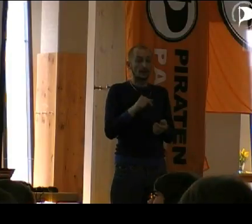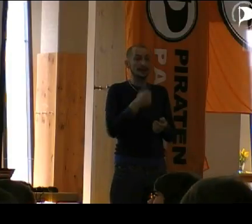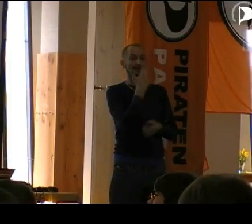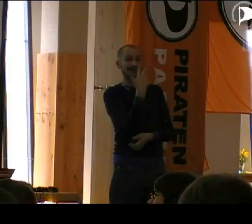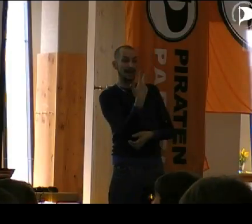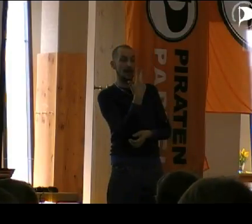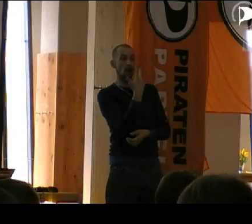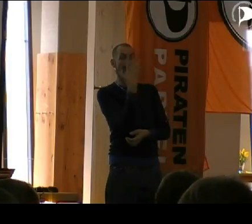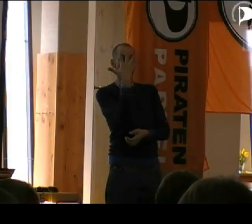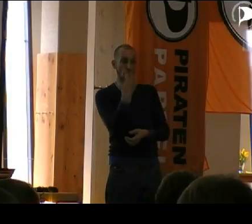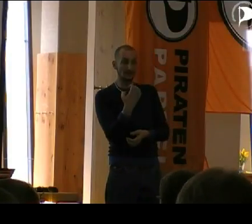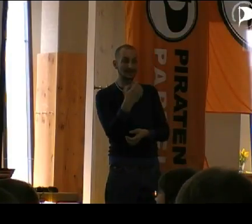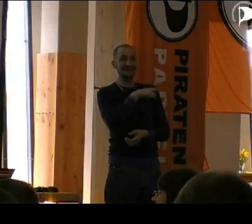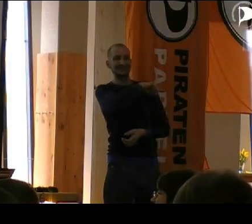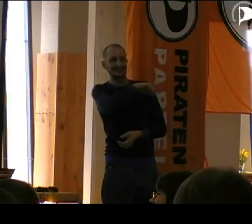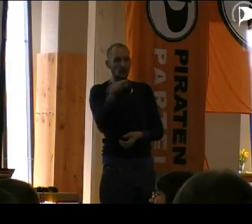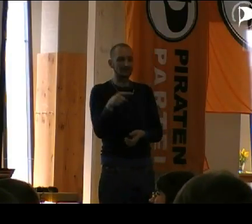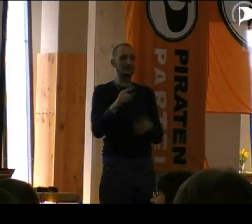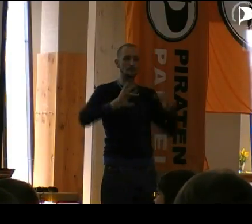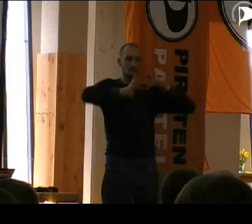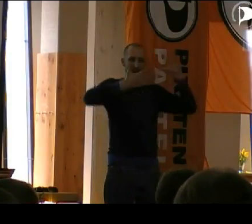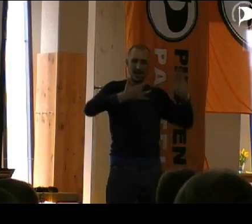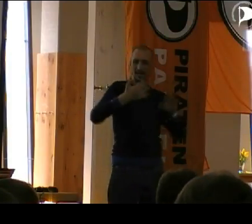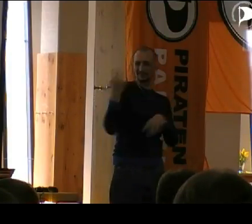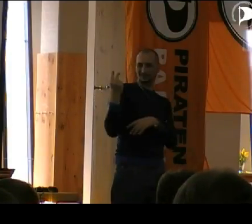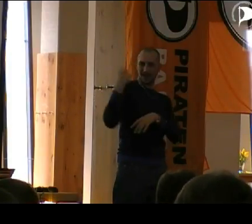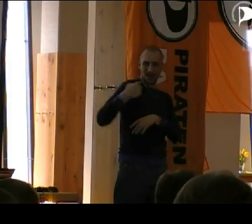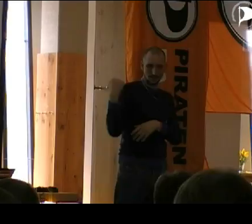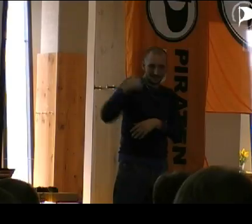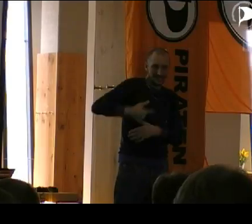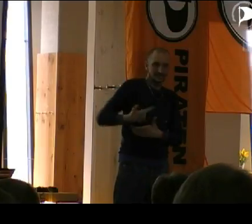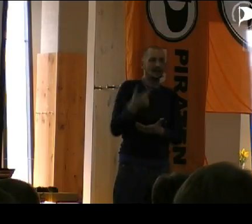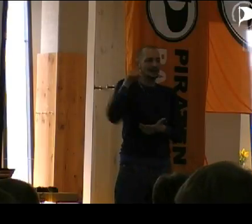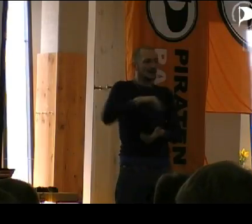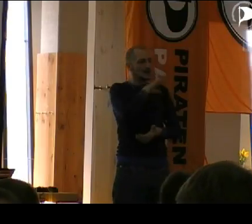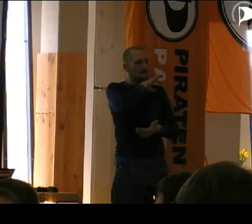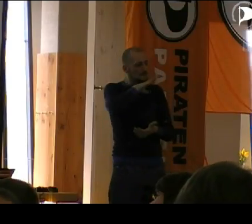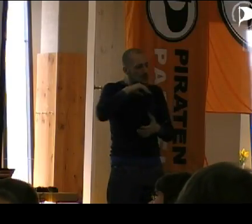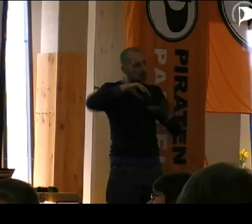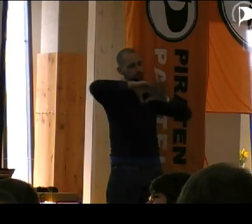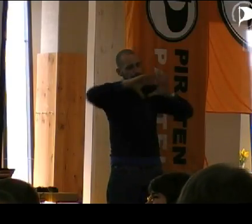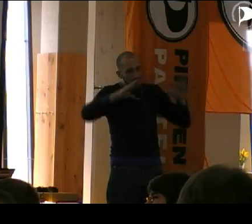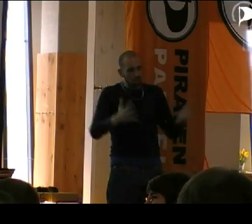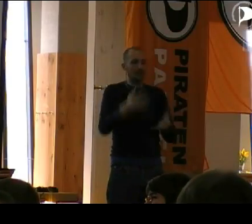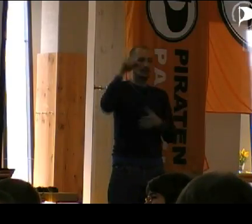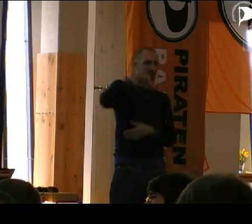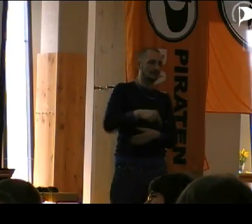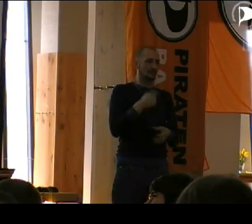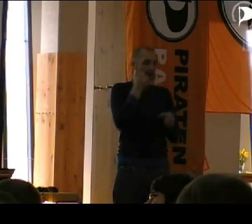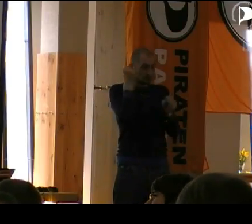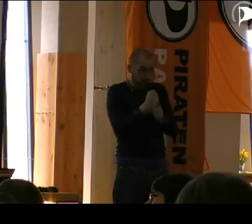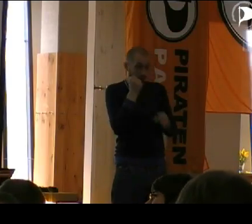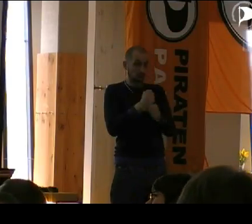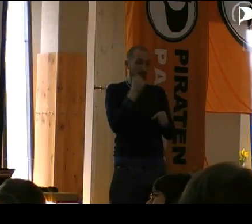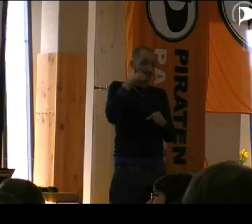250.000 e mails mit zwei jahren diesen ausweis größenordnung das ist ein ganzer haufen dann meist david beschäftigt der wochenschrift